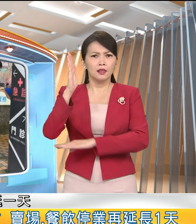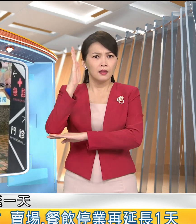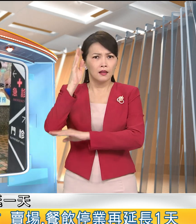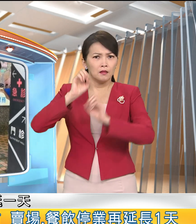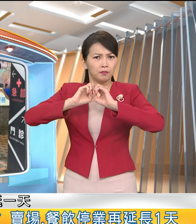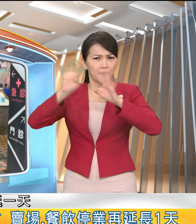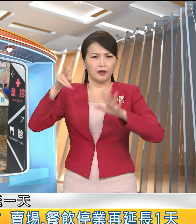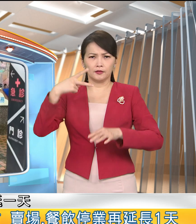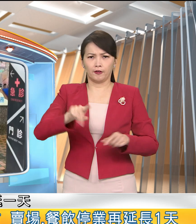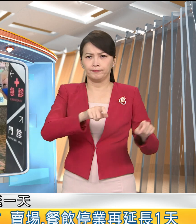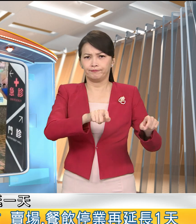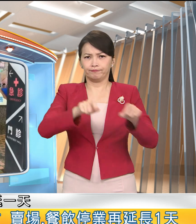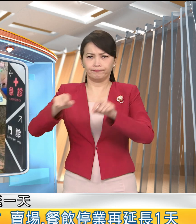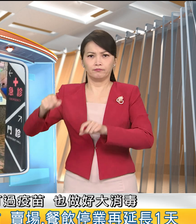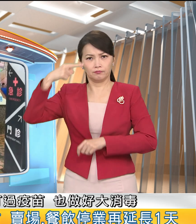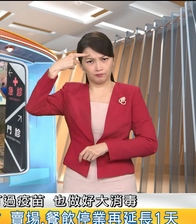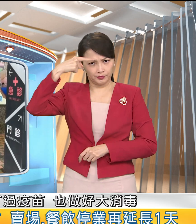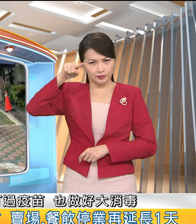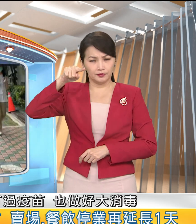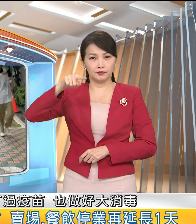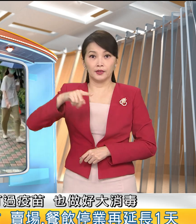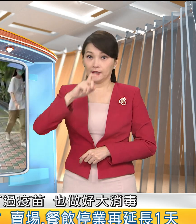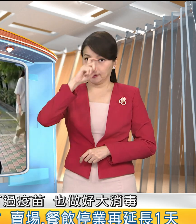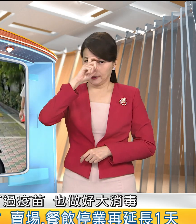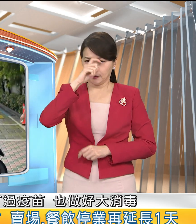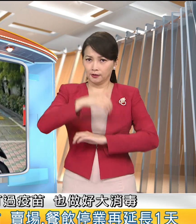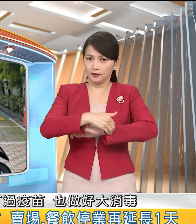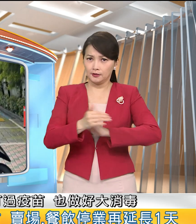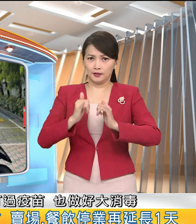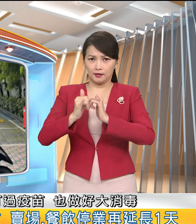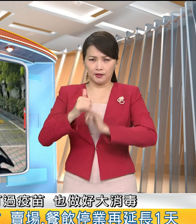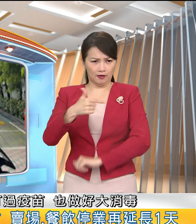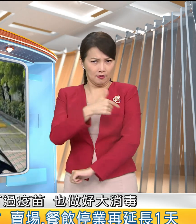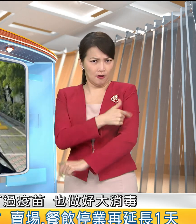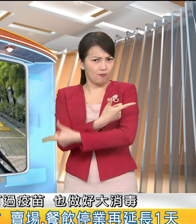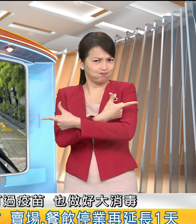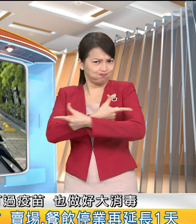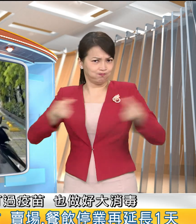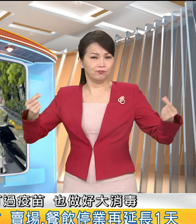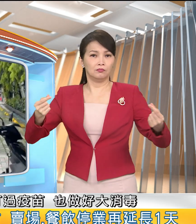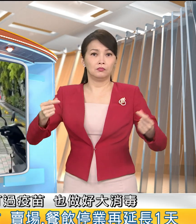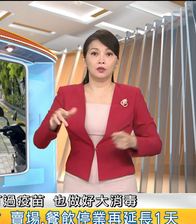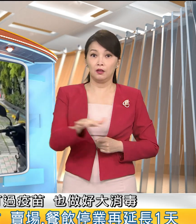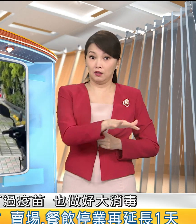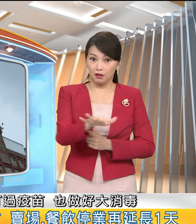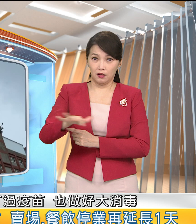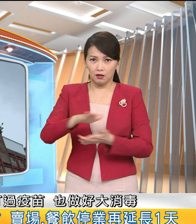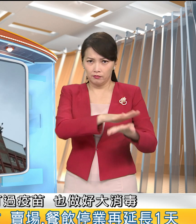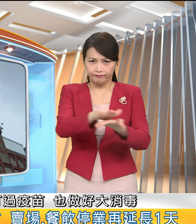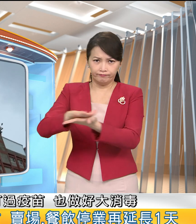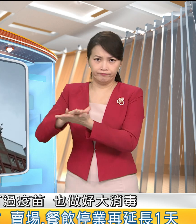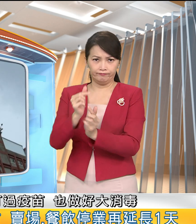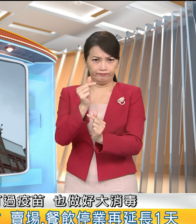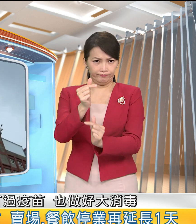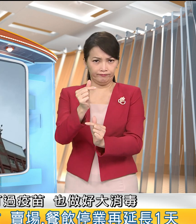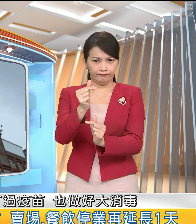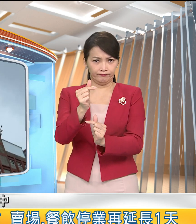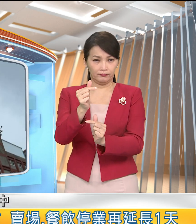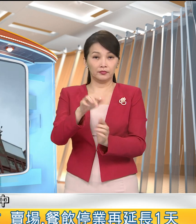布再延1天，以确保村民都打过疫苗，也都做好了大消毒。